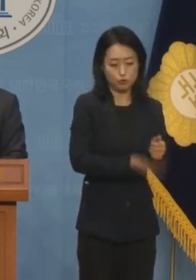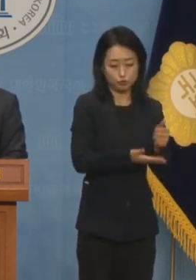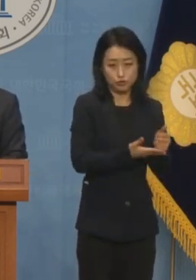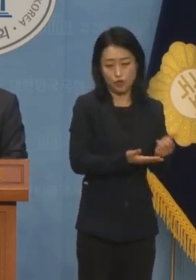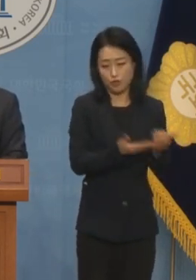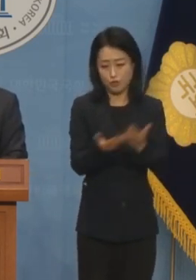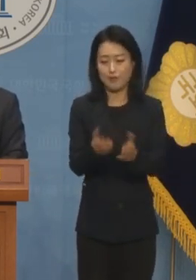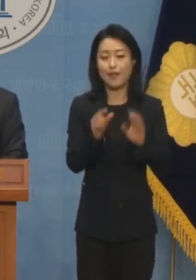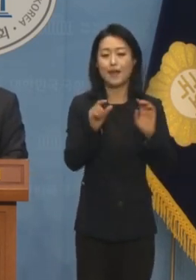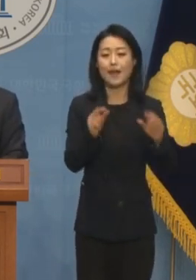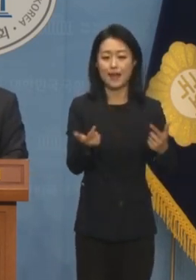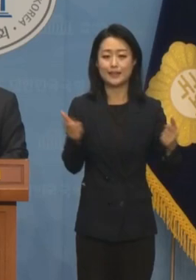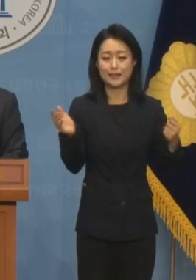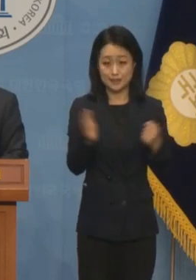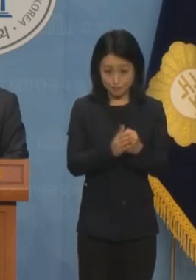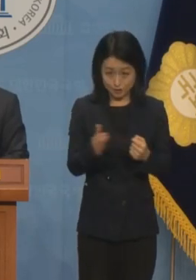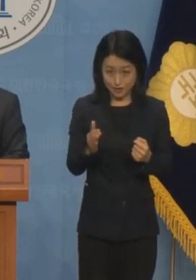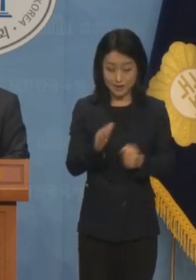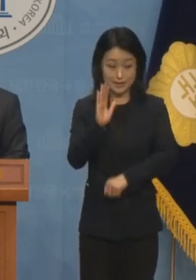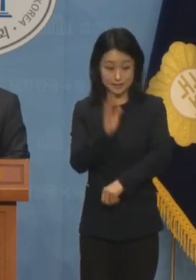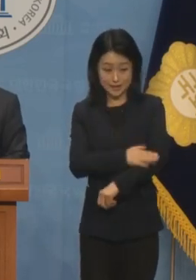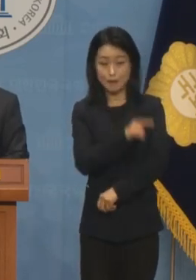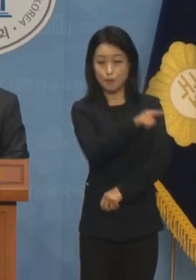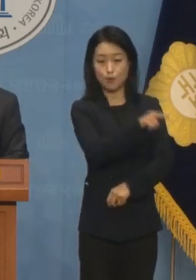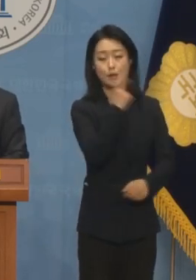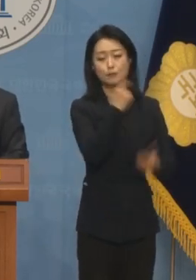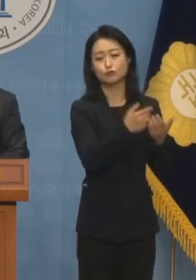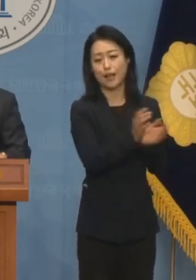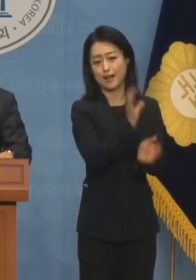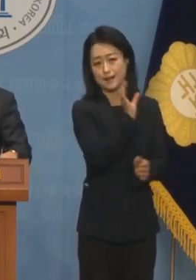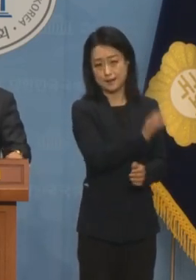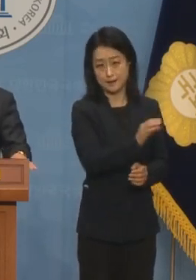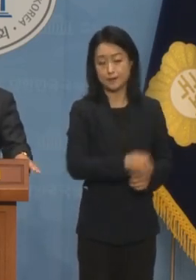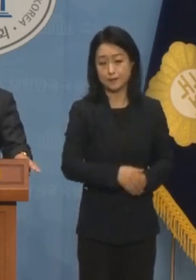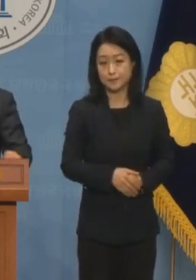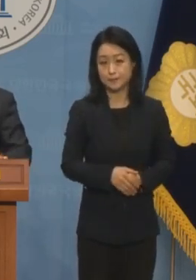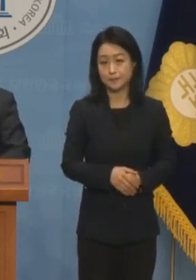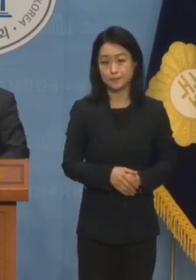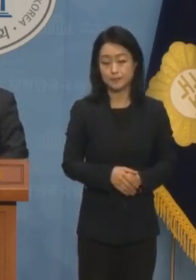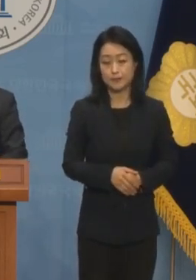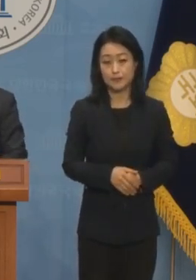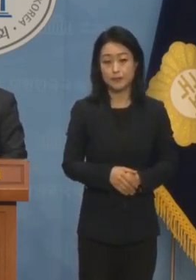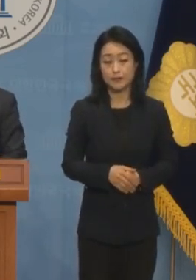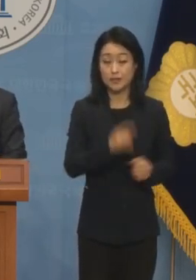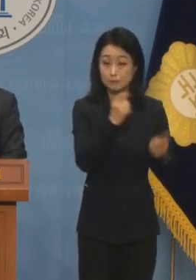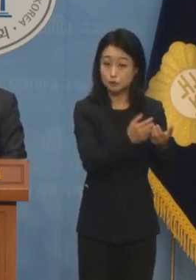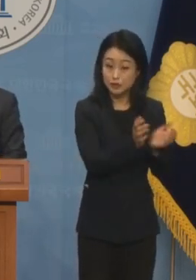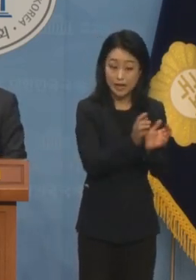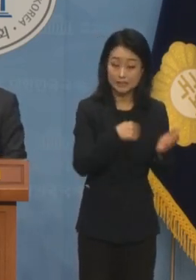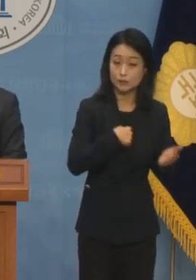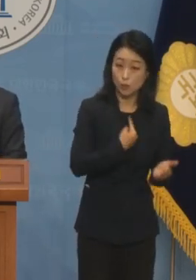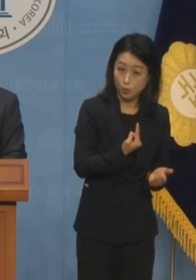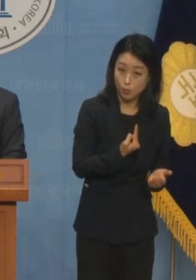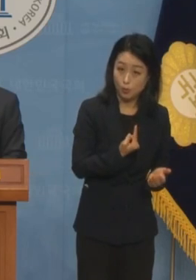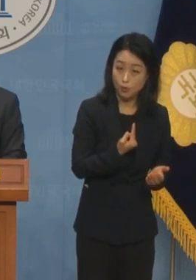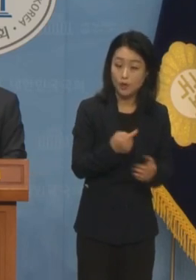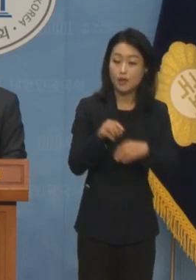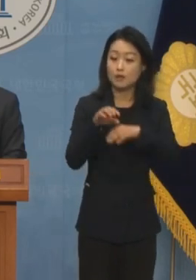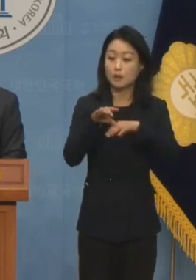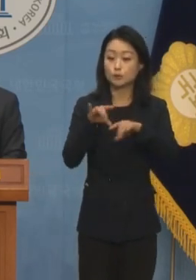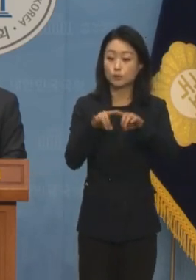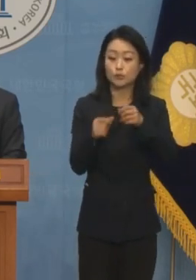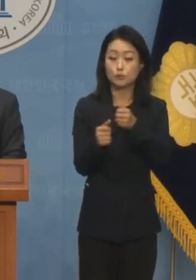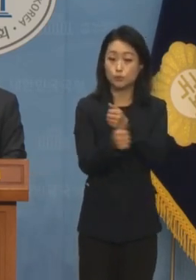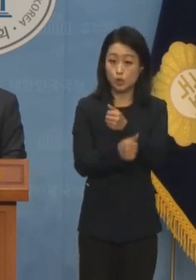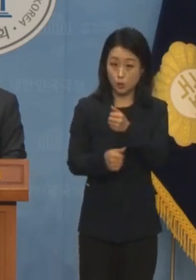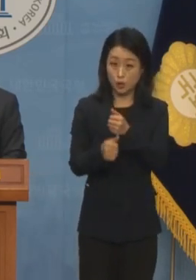하지 않았기 때문인 것을 알 수 있습니다. 그렇다면 민주당 스스로